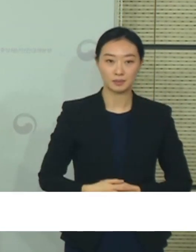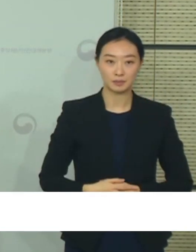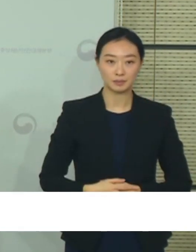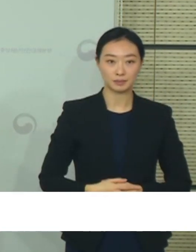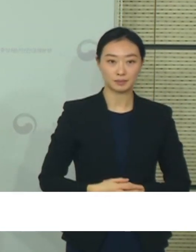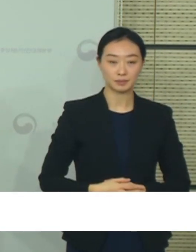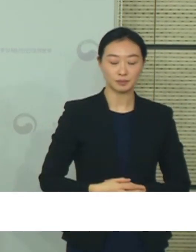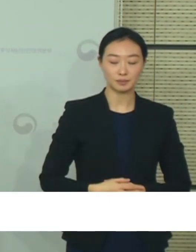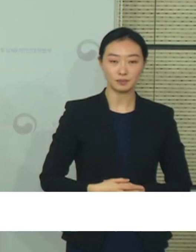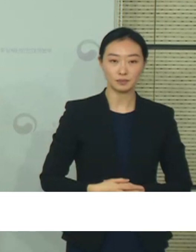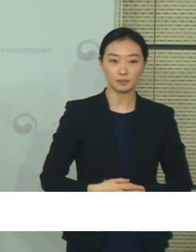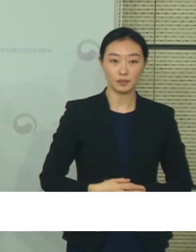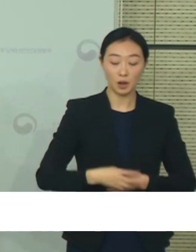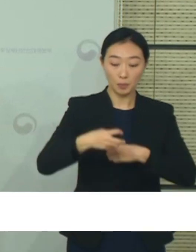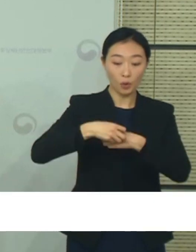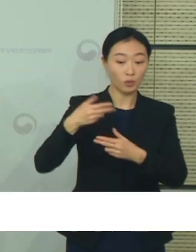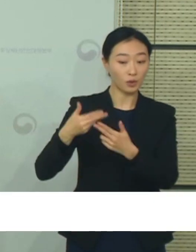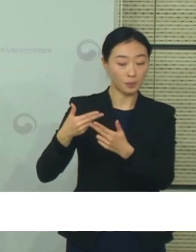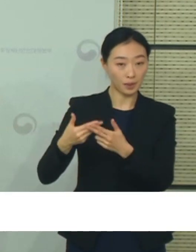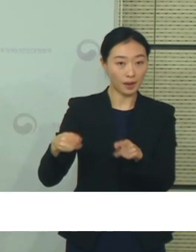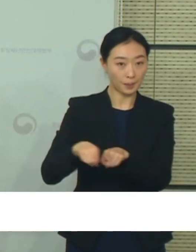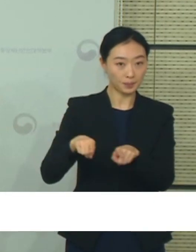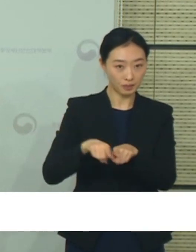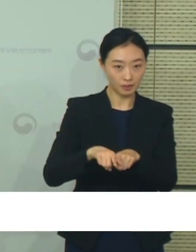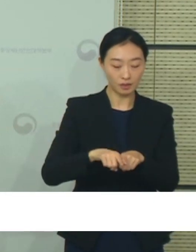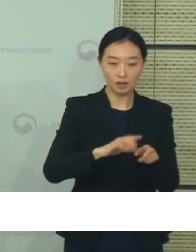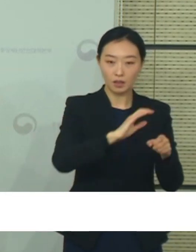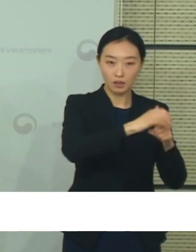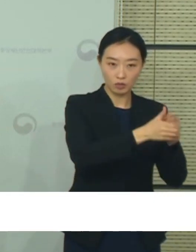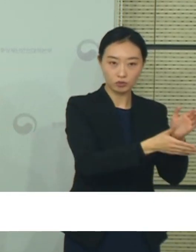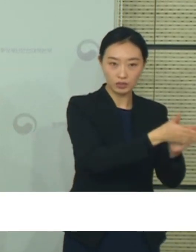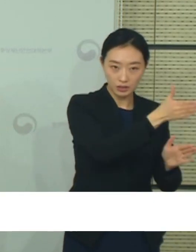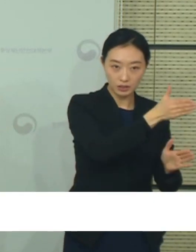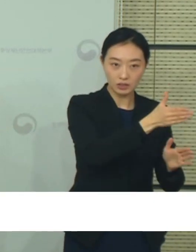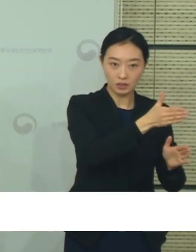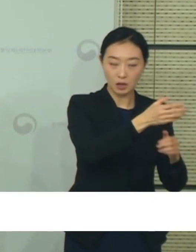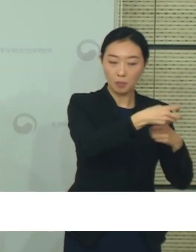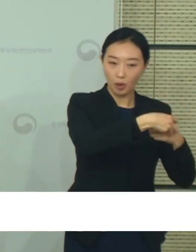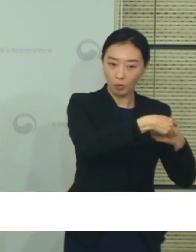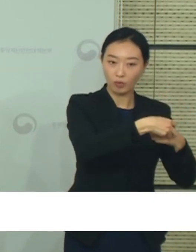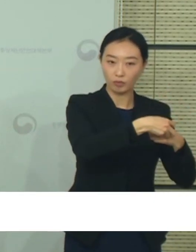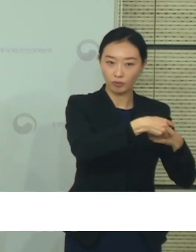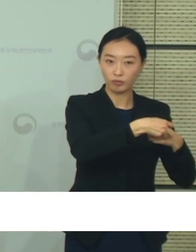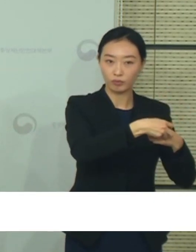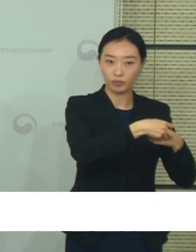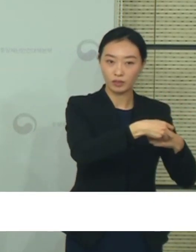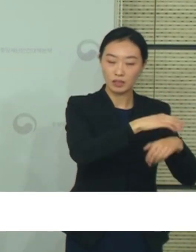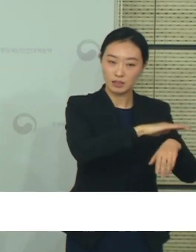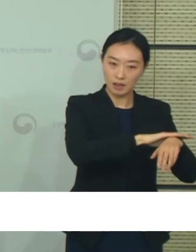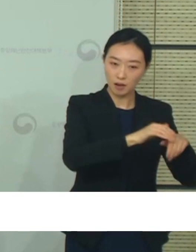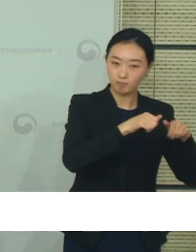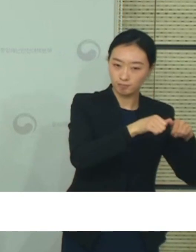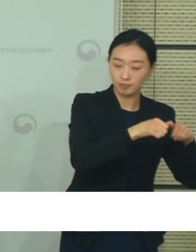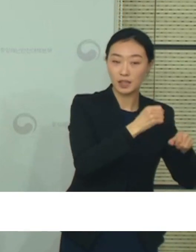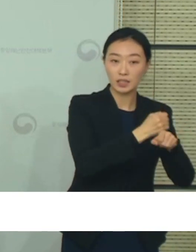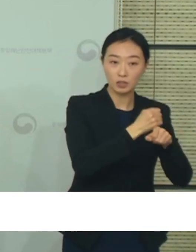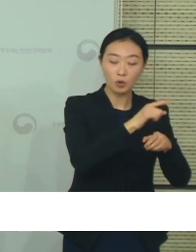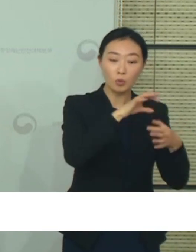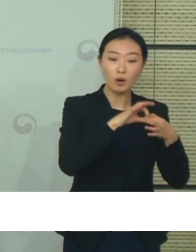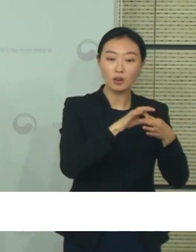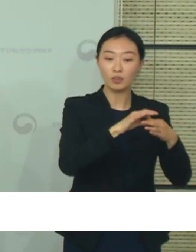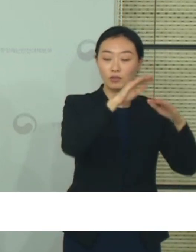그 병원협회와 함께 대구시 병원협회 등과도 같이 협력해서 관련된 사항을 좀